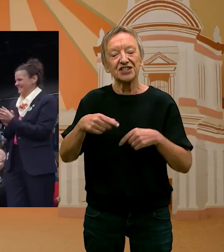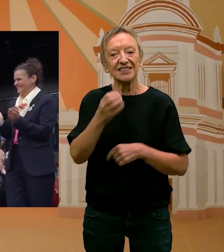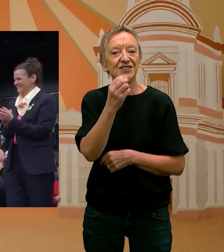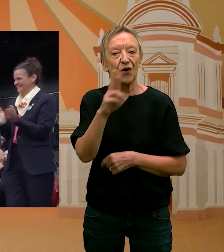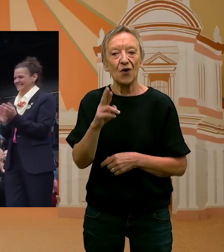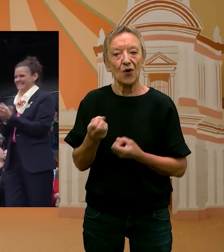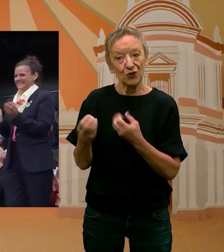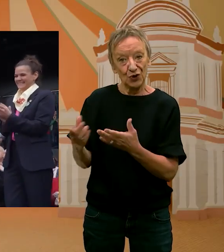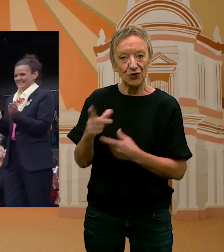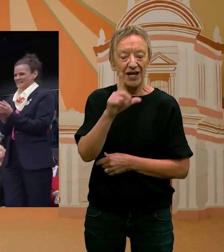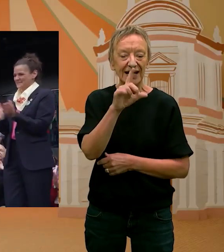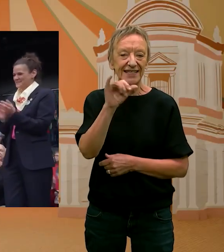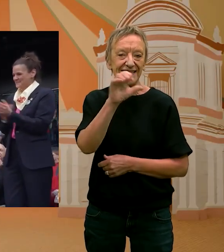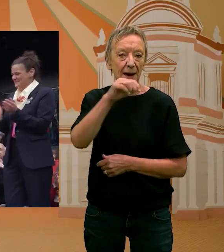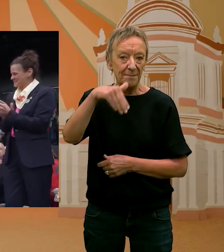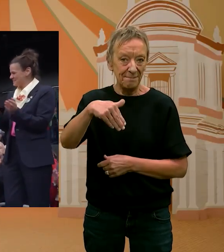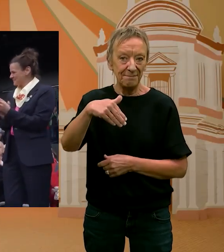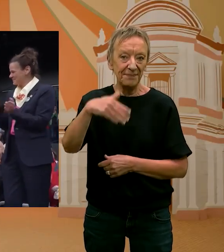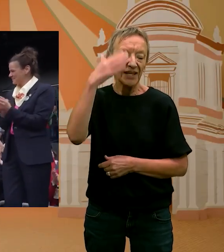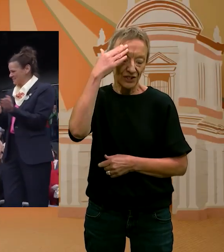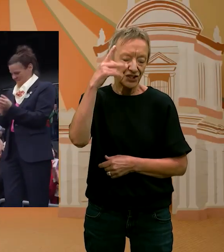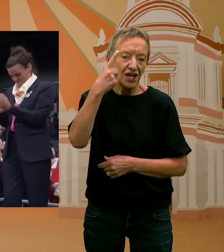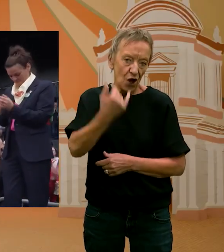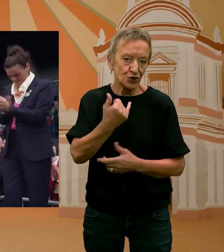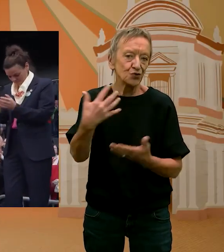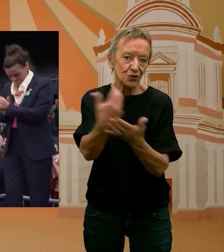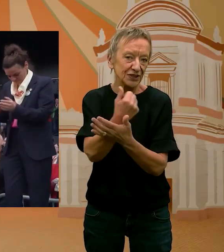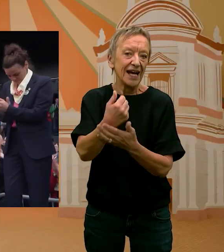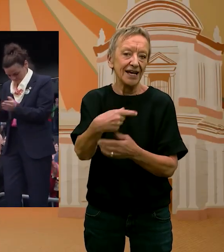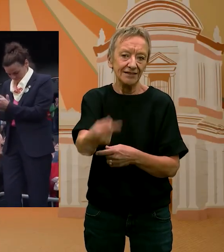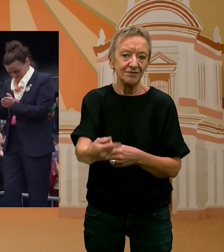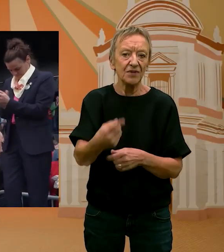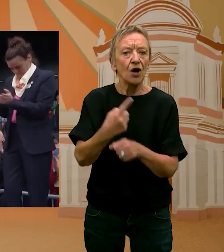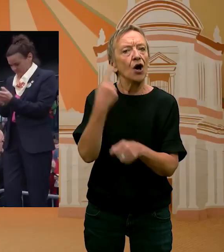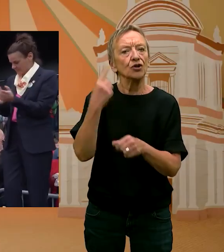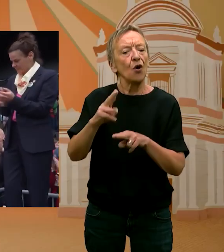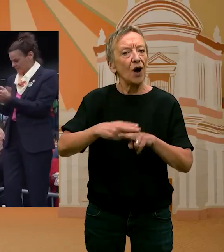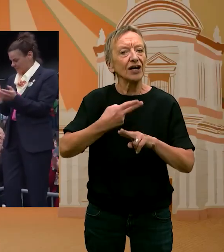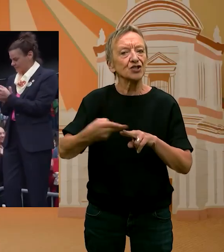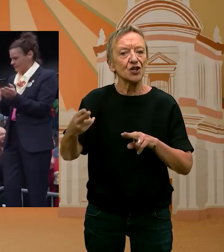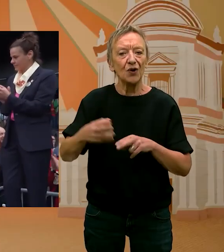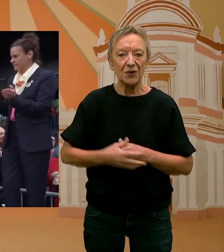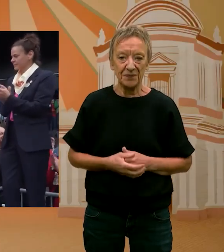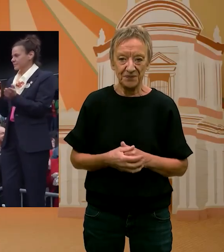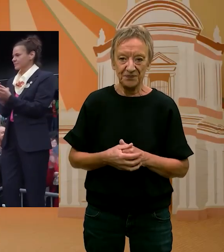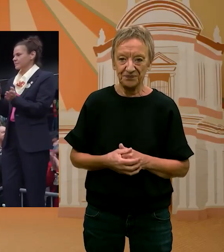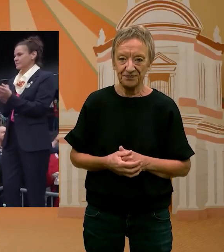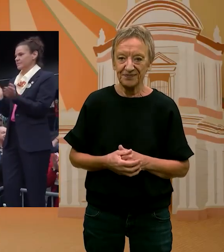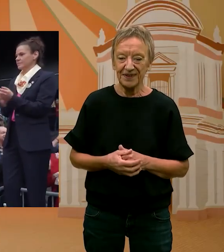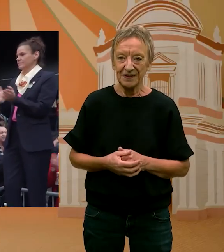il l'aurait un jour. Il était échasse d'argent l'année dernière. C'est Hugues Wilmar aussi, juste à côté, tout un symbole. Et papa qui